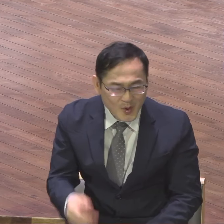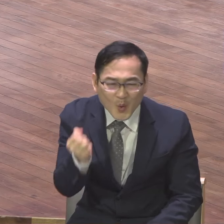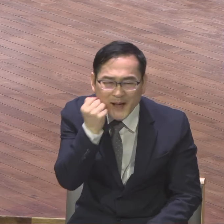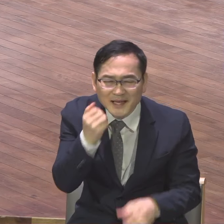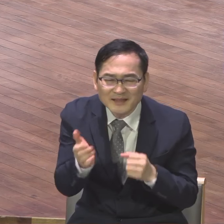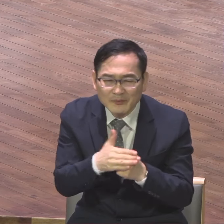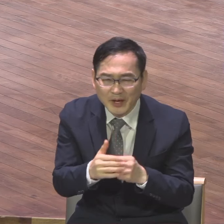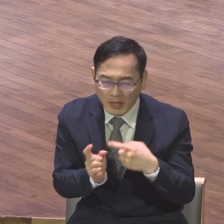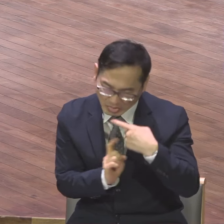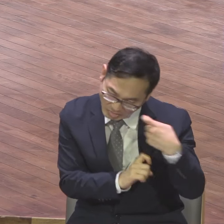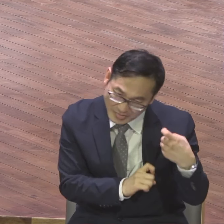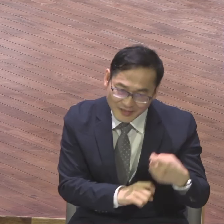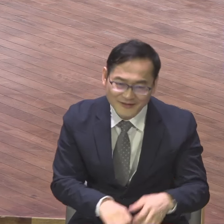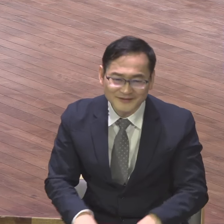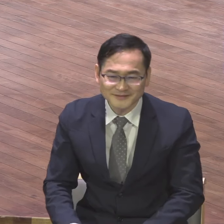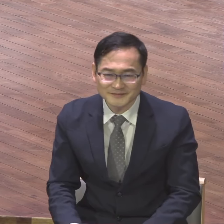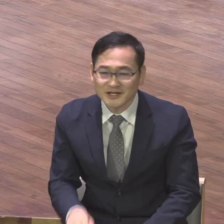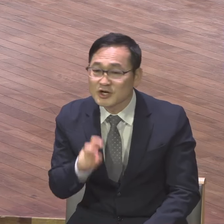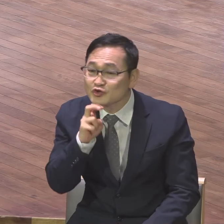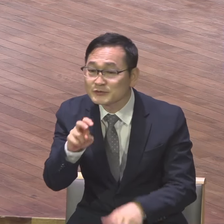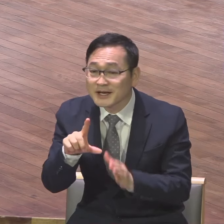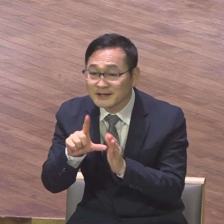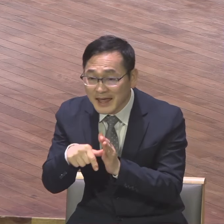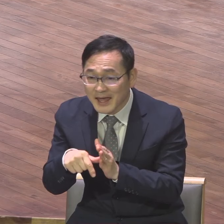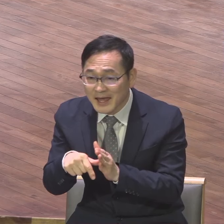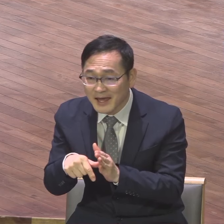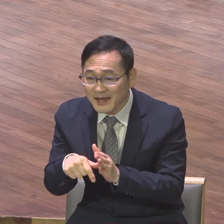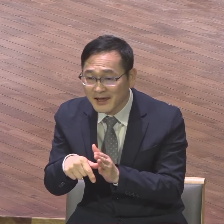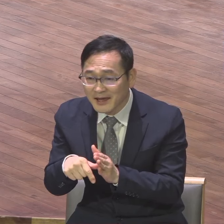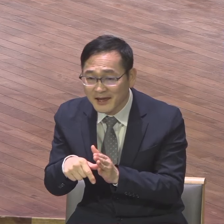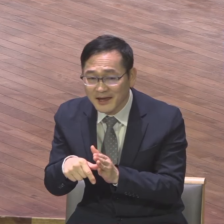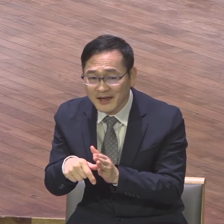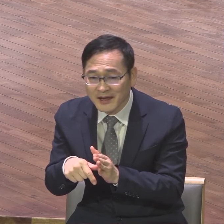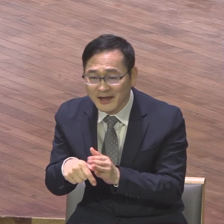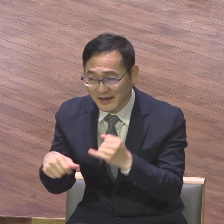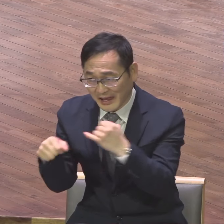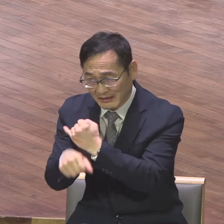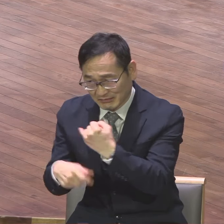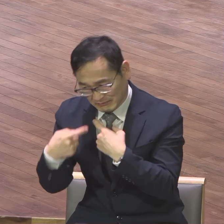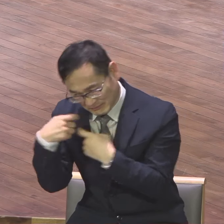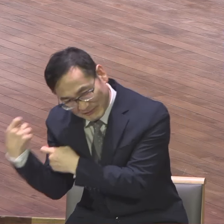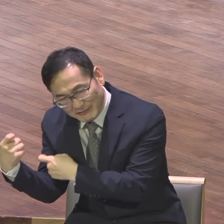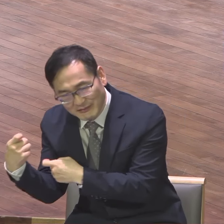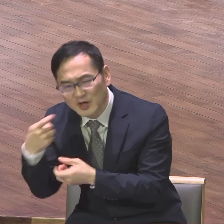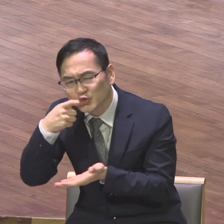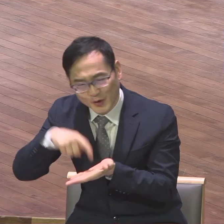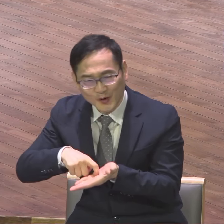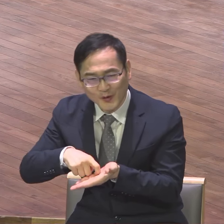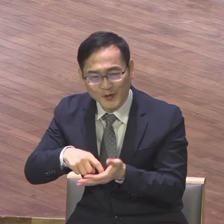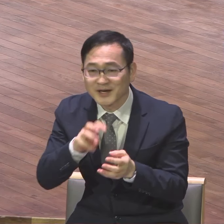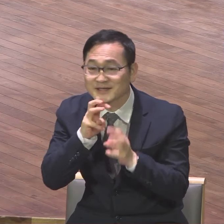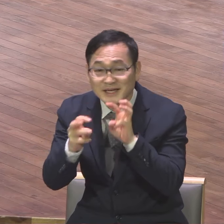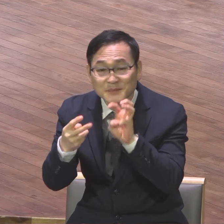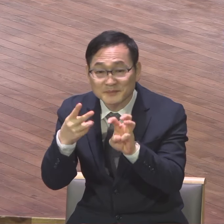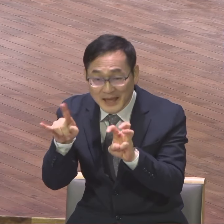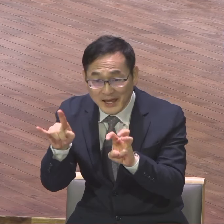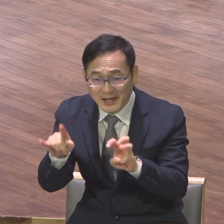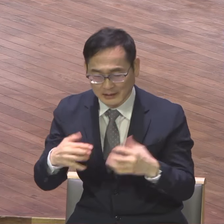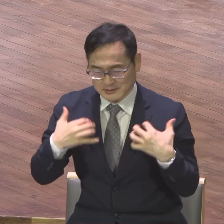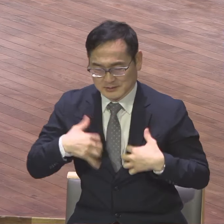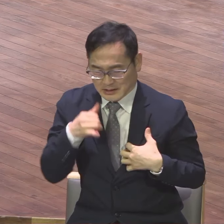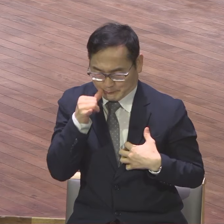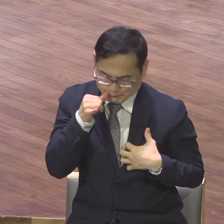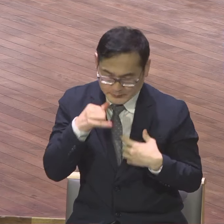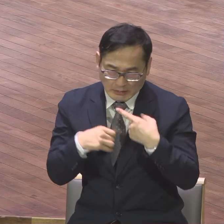움직이고 20살 때는 20대는 연인 때문에 움직이고 30대는 쾌락